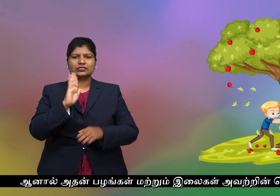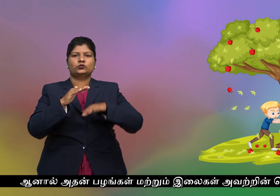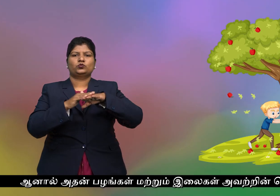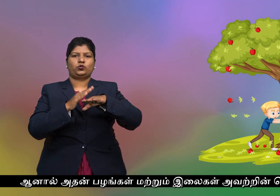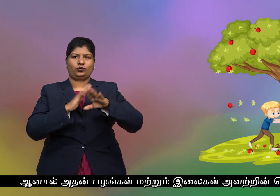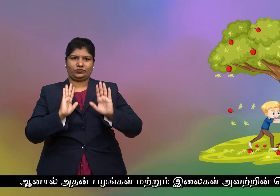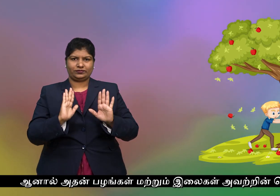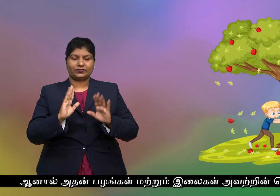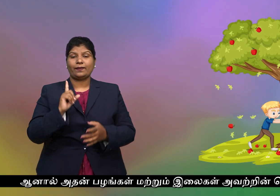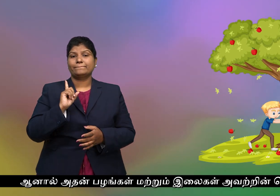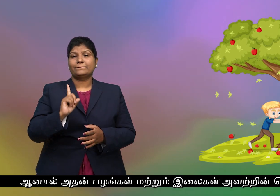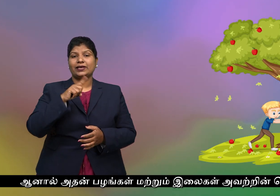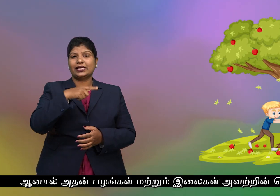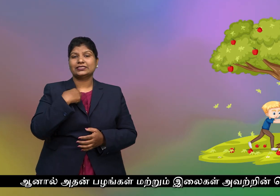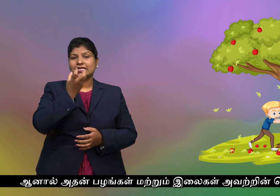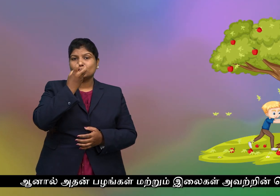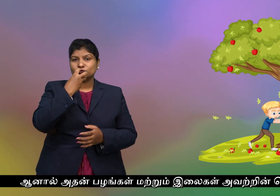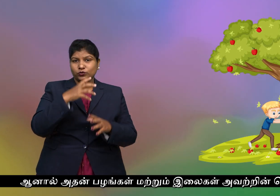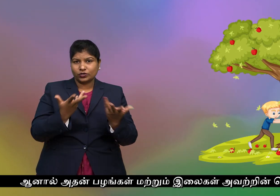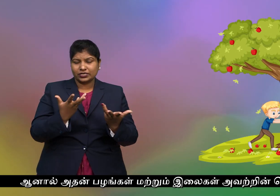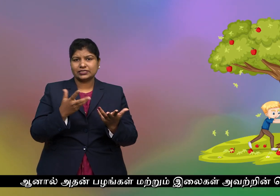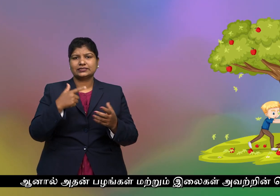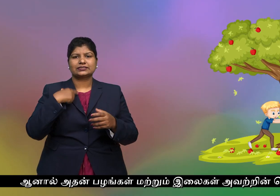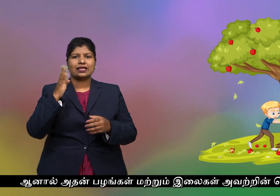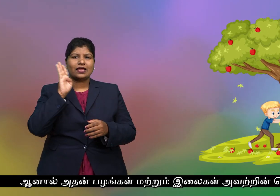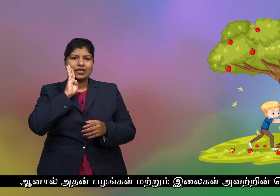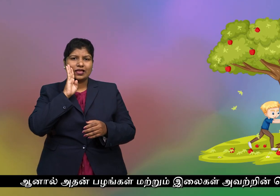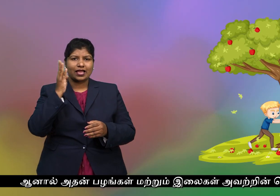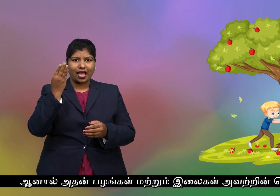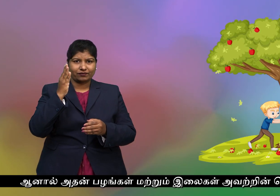ஆனால் அதன் பழங்கள் மற்றும் இலைகள் அவற்றின் செயலற்ற தன்மை